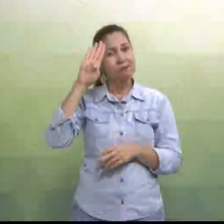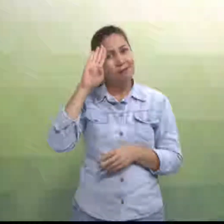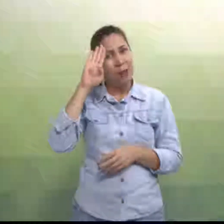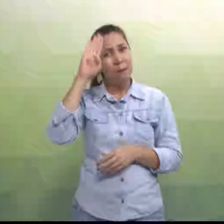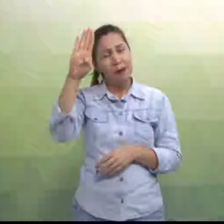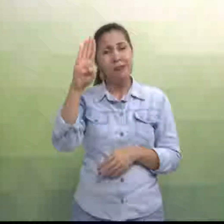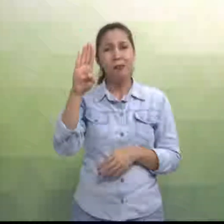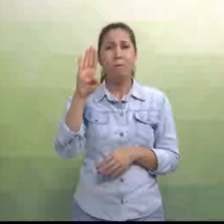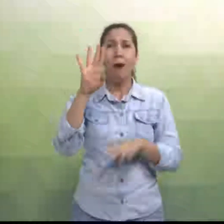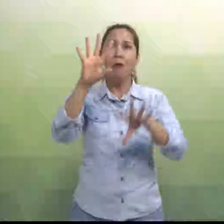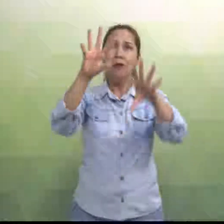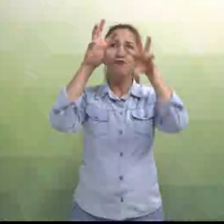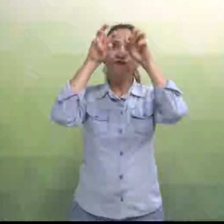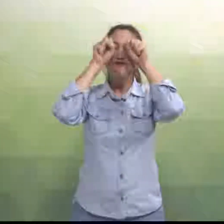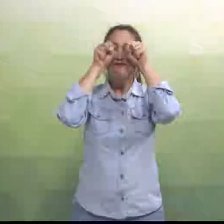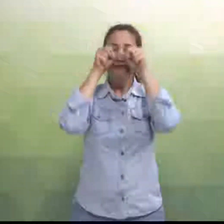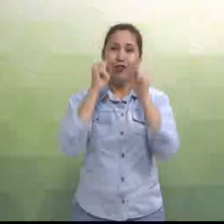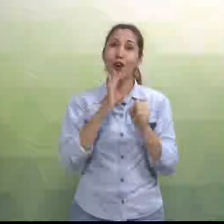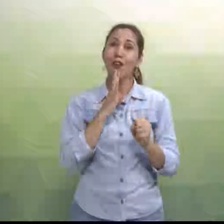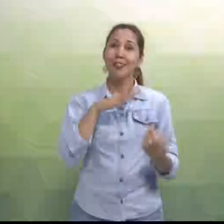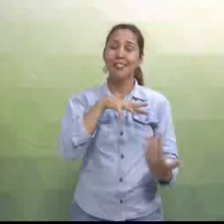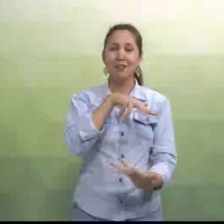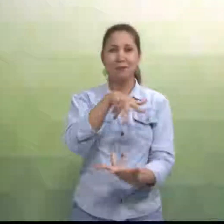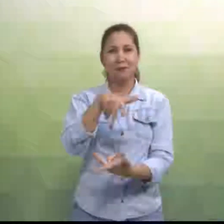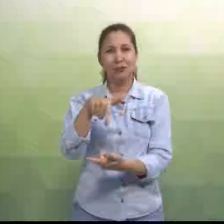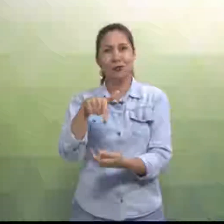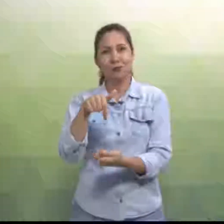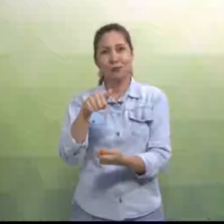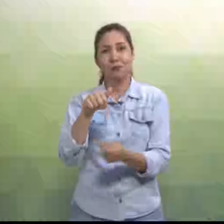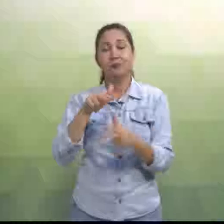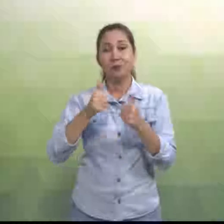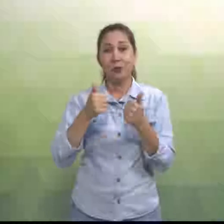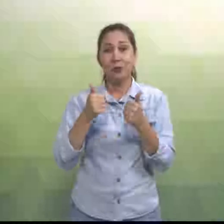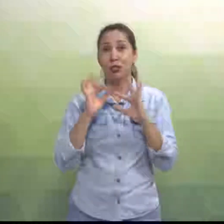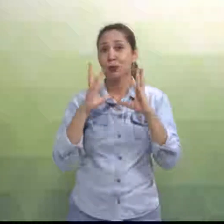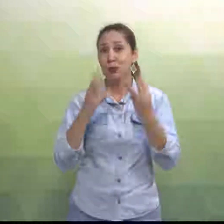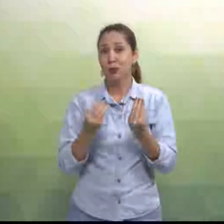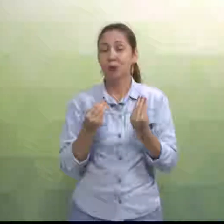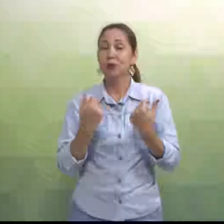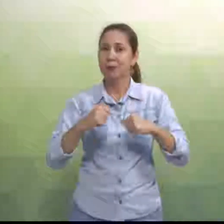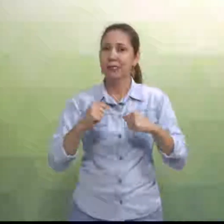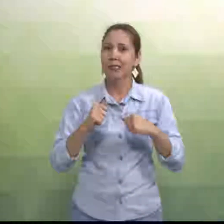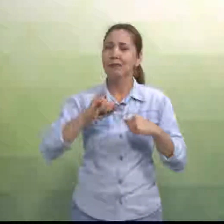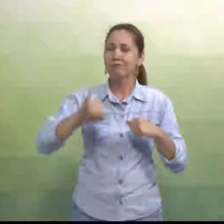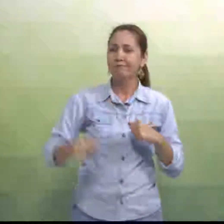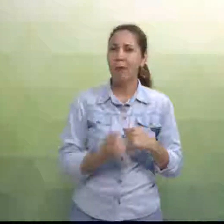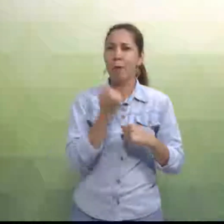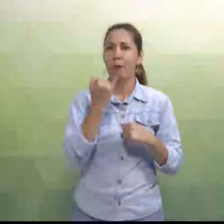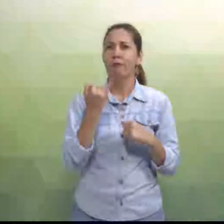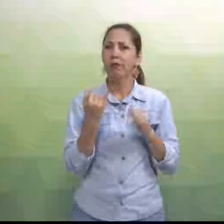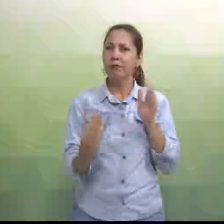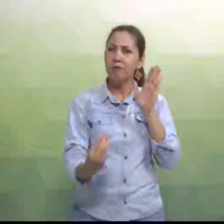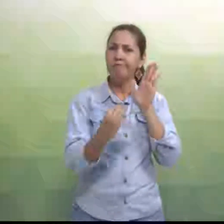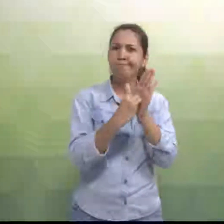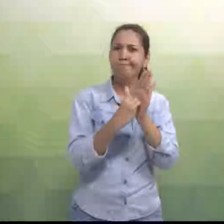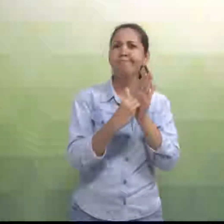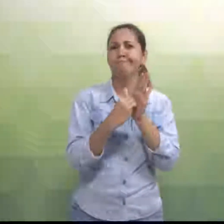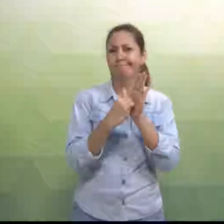é prioritariamente visual. Então, ele percebe o mundo por meio da visão. Então, é necessário que seja anexado